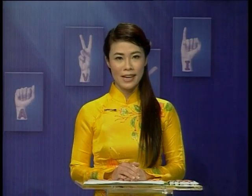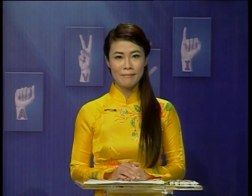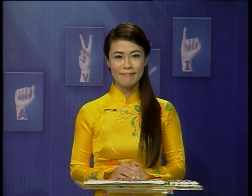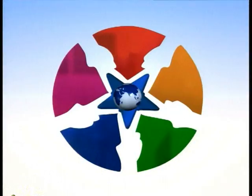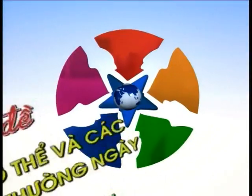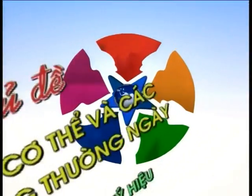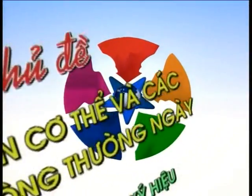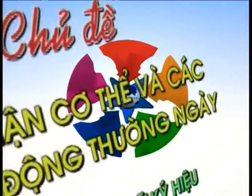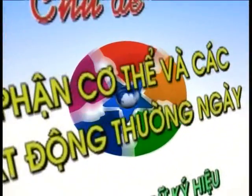xem